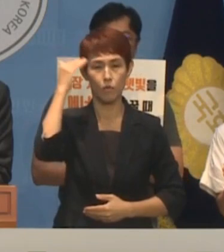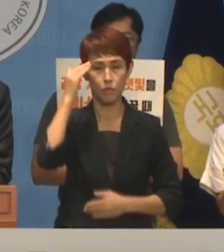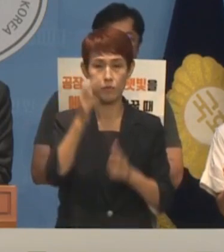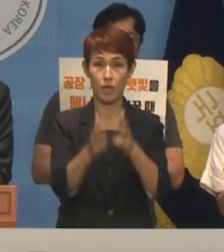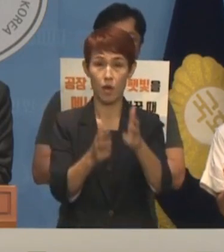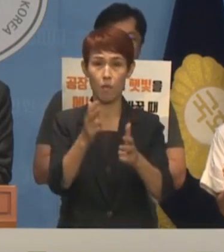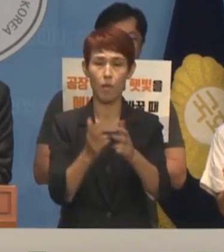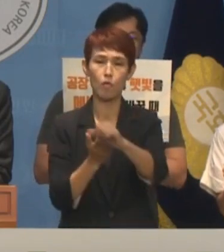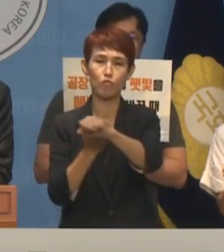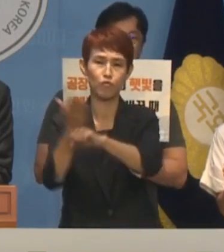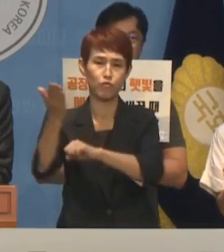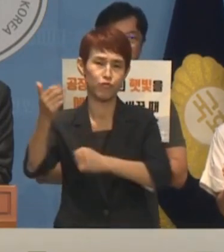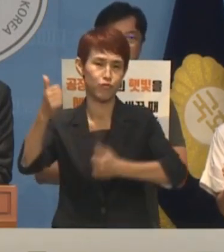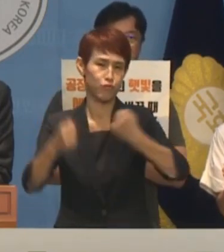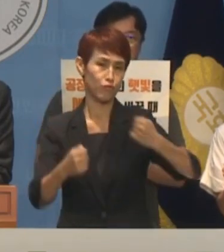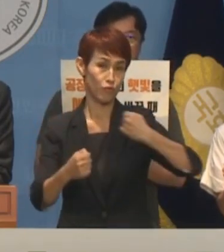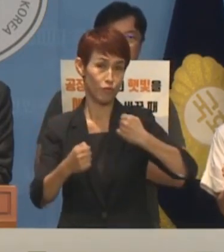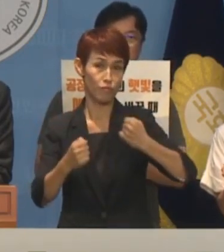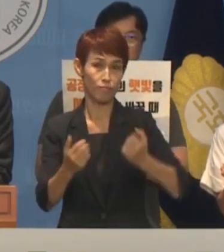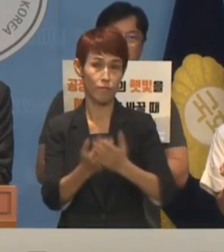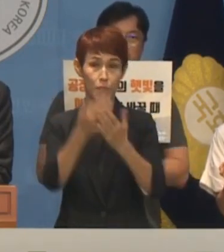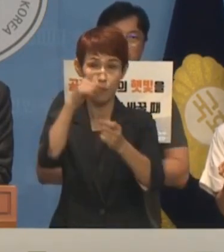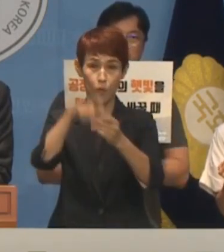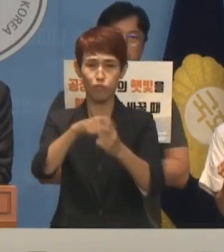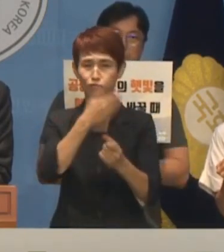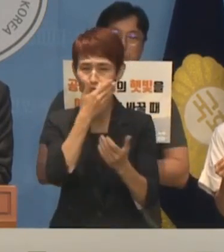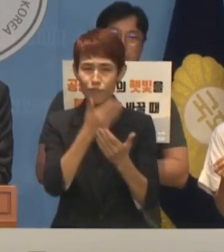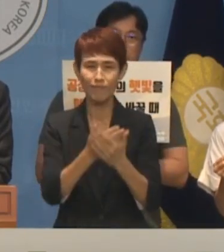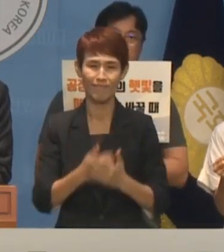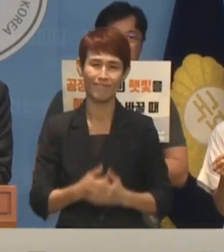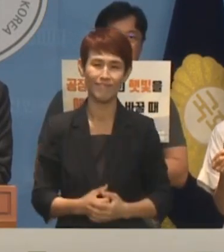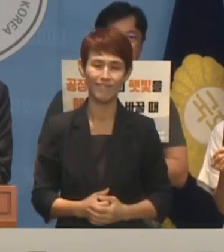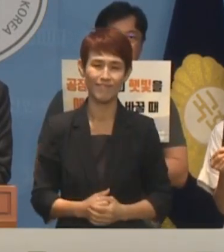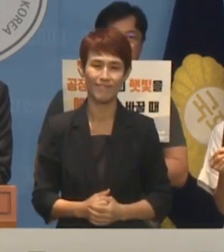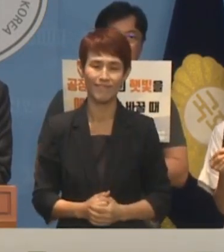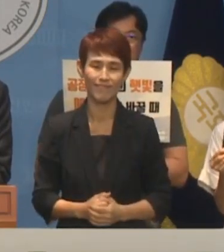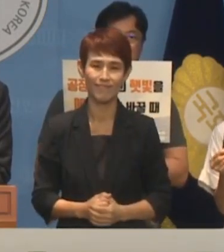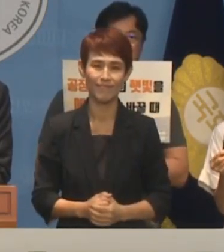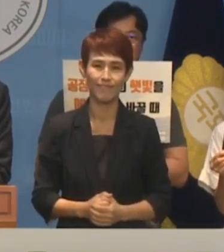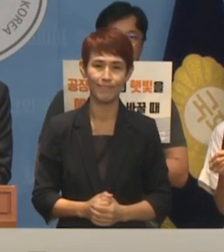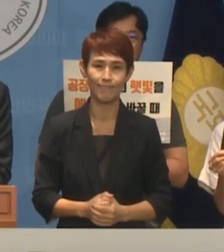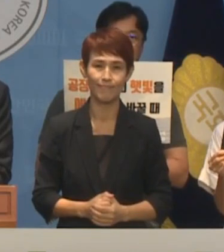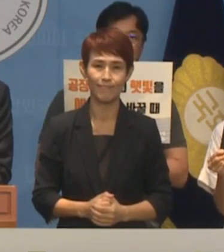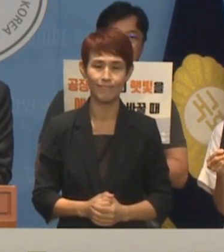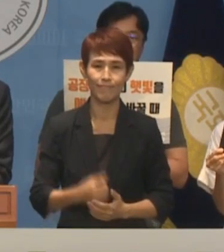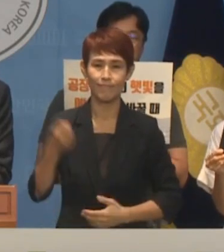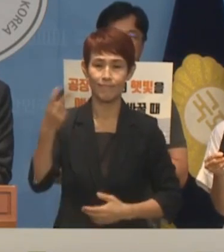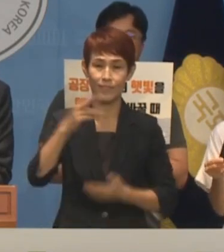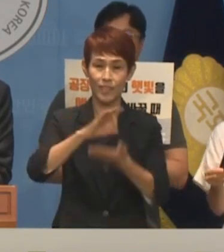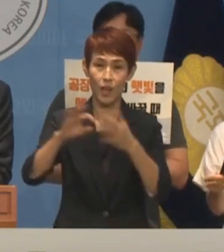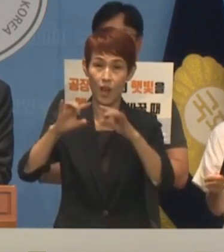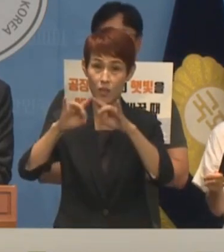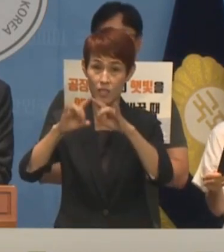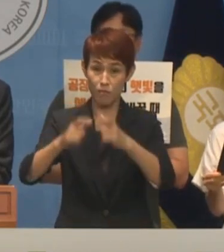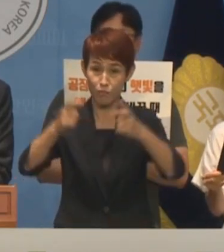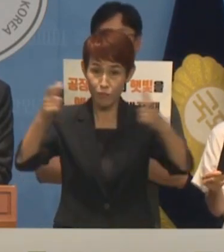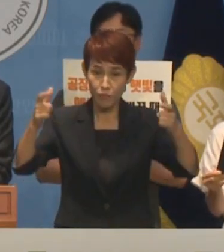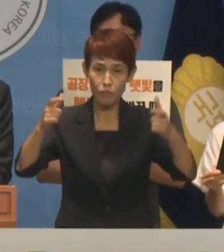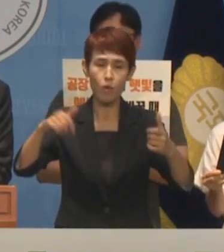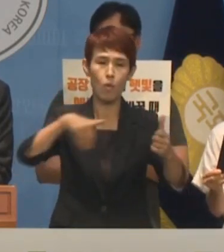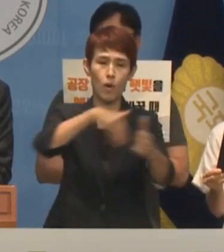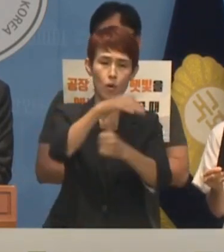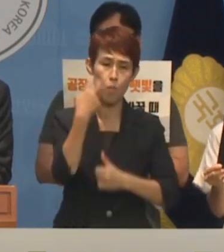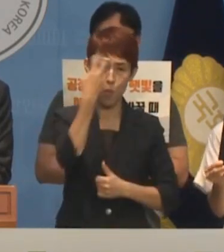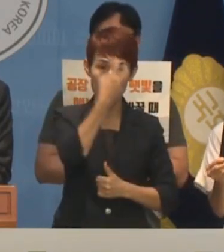수출 경쟁력을 높이는 데도 결정적인 역할을 할 것입니다. 이제 재생에너지의 확대는 단순히 환경 보호를